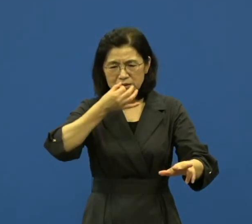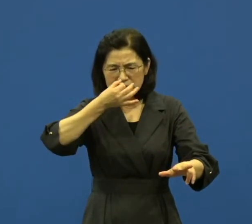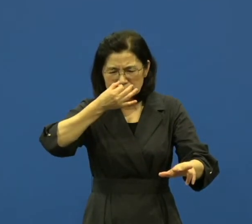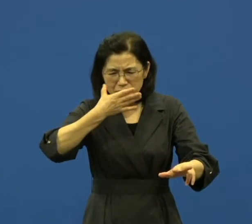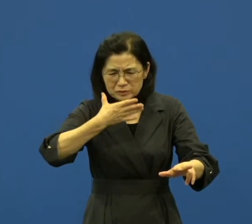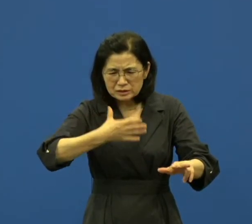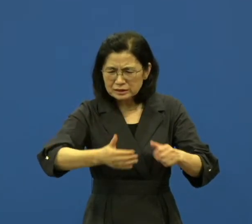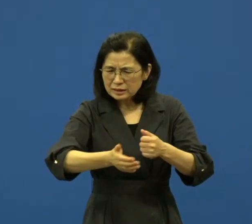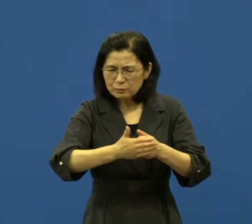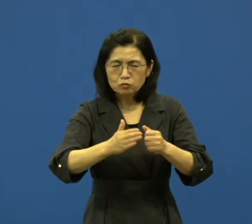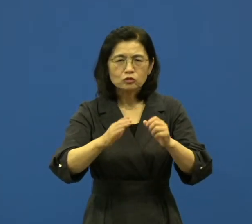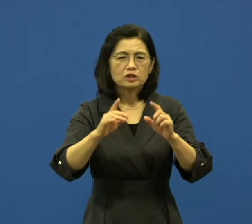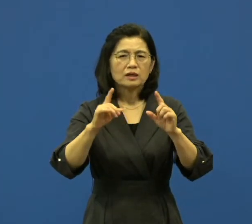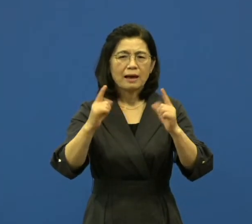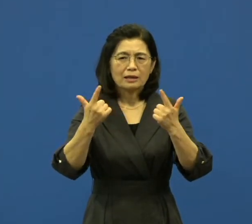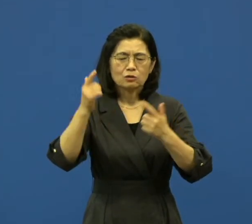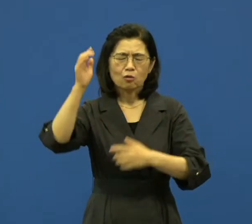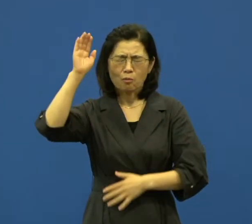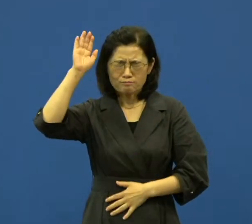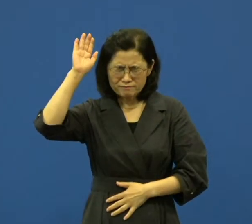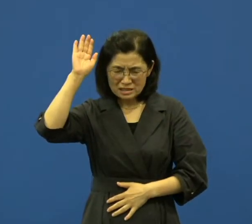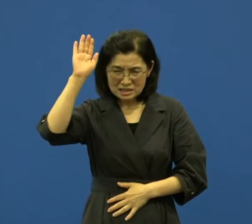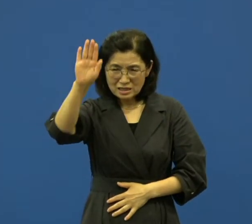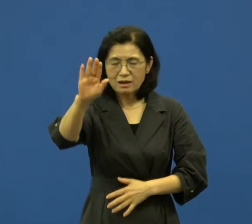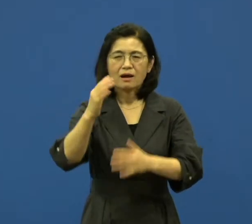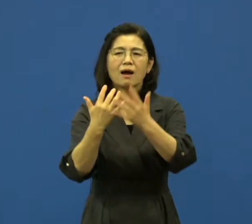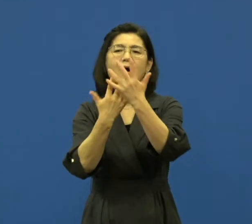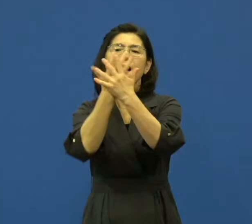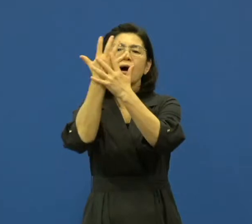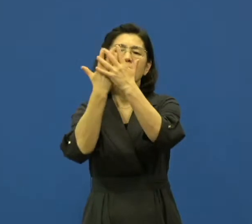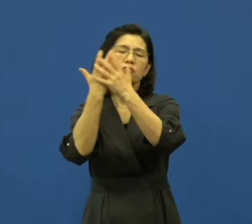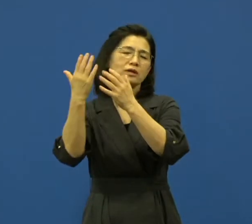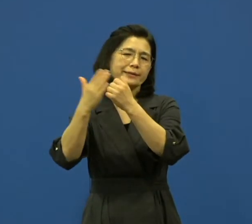아니에요. 미래가 안 보이기 때문에.